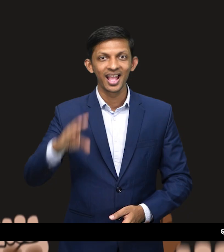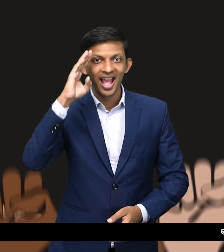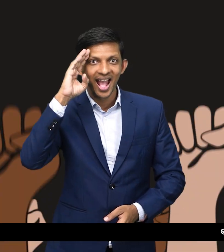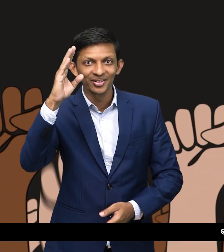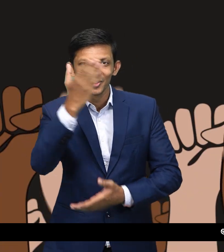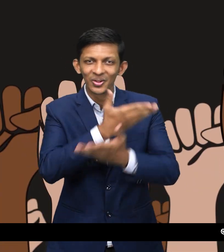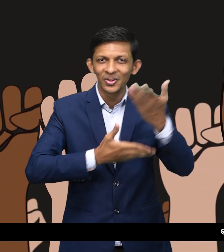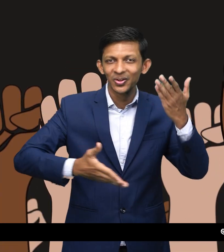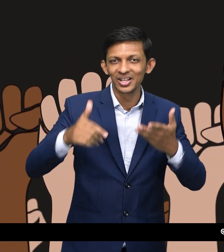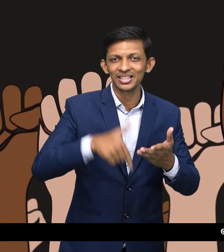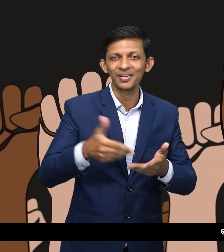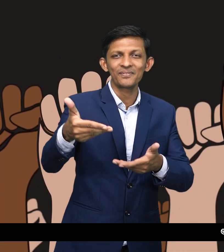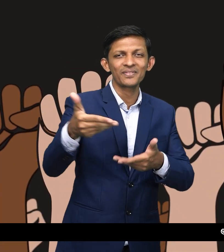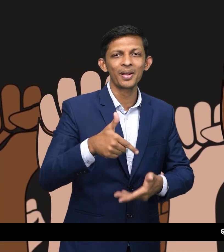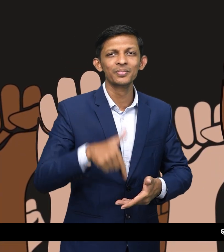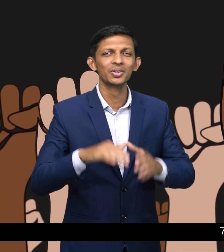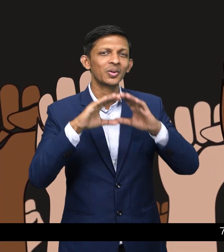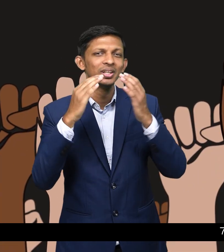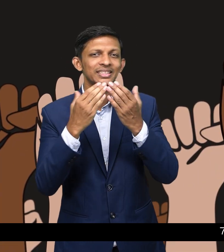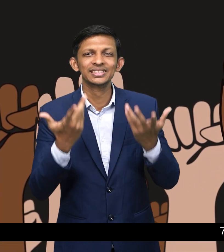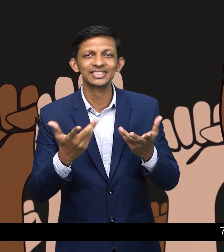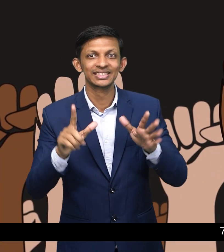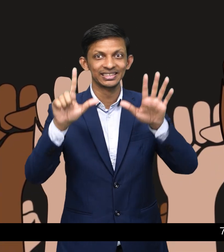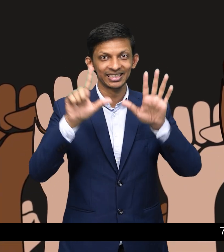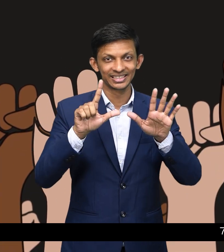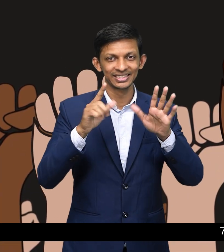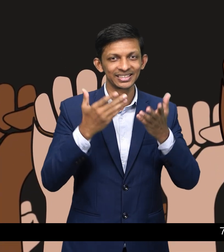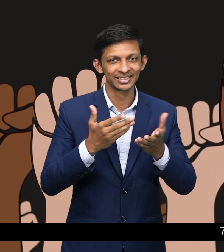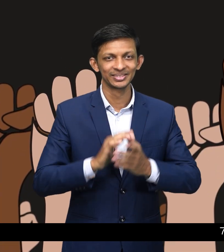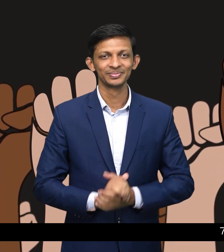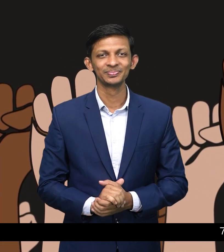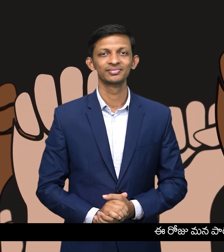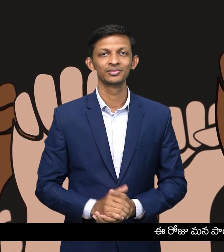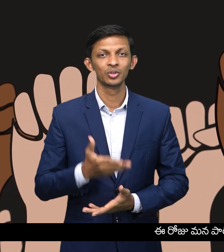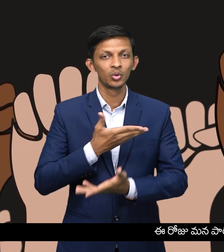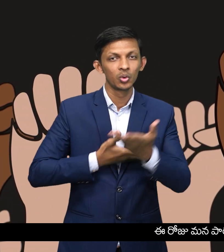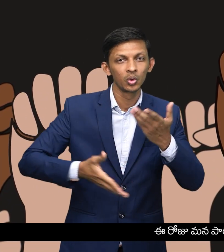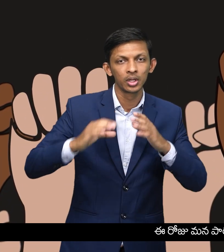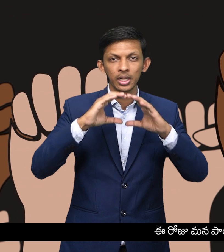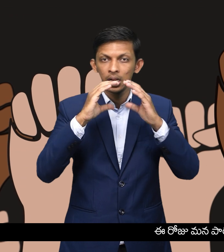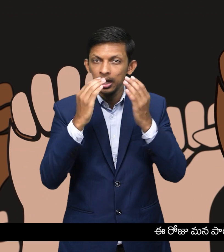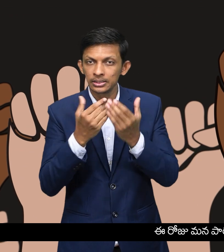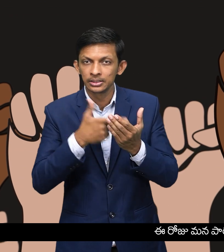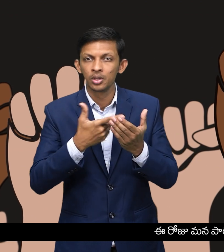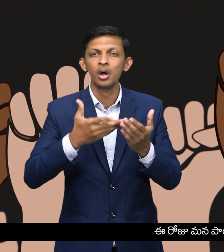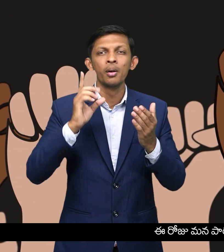అందరికీ నమస్కారం. 7వ తరగతికి స్వాగతం. ఈరోజు మన పాఠం సోషల్